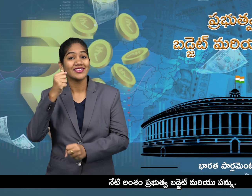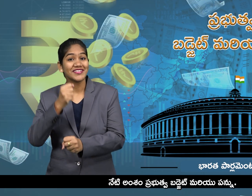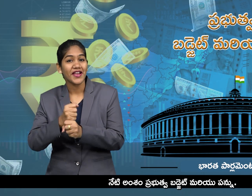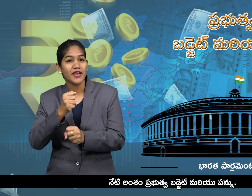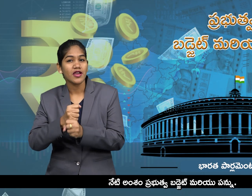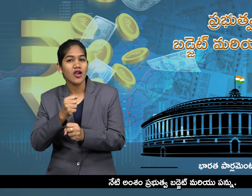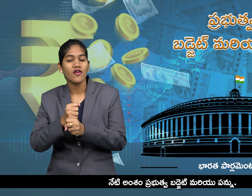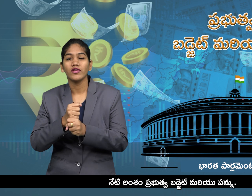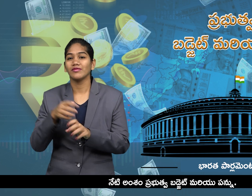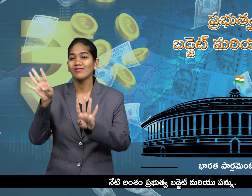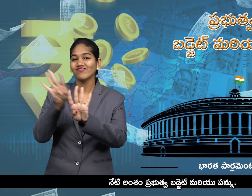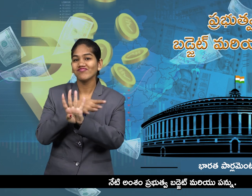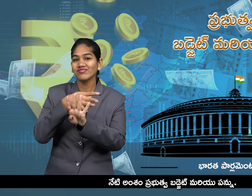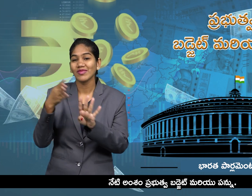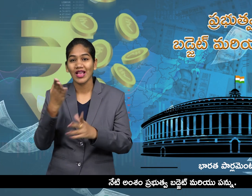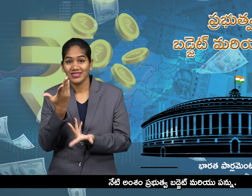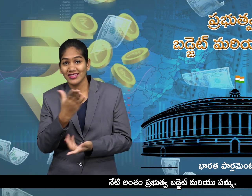పన్ను.